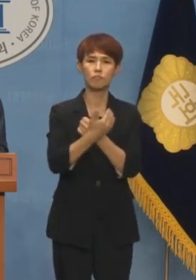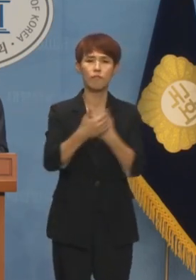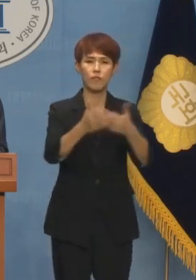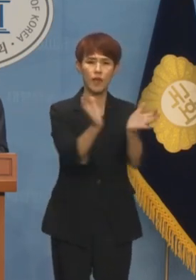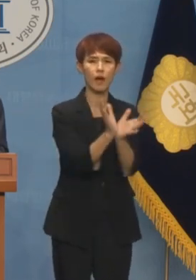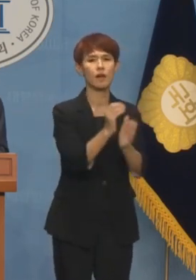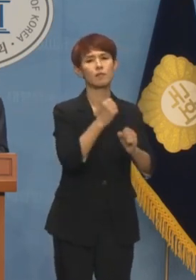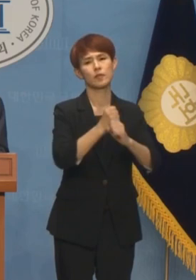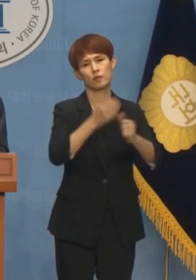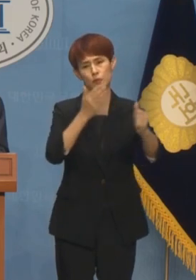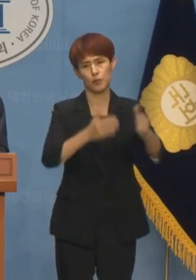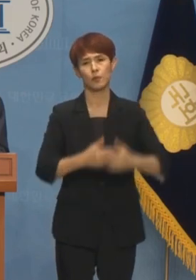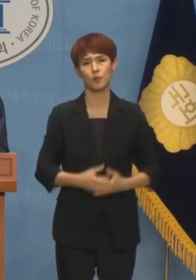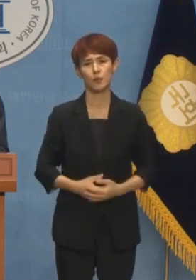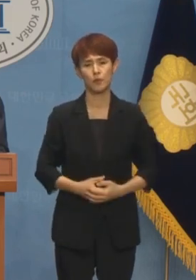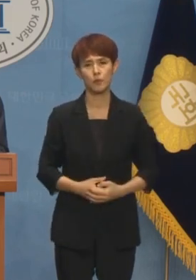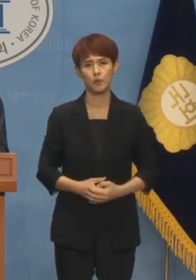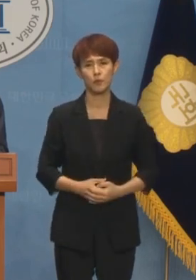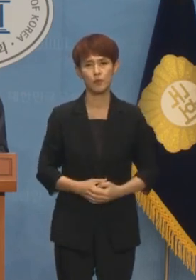합니다.